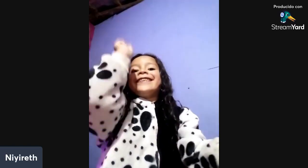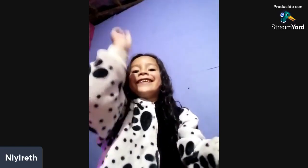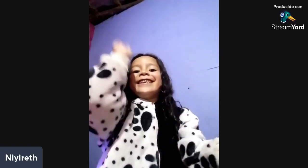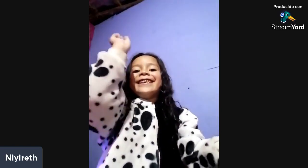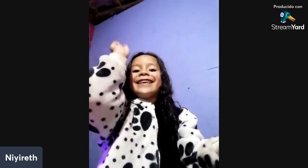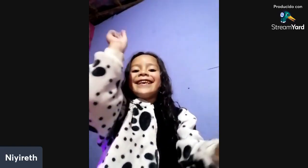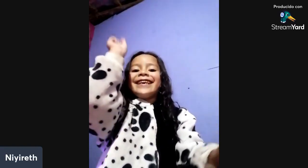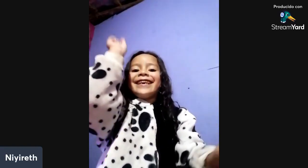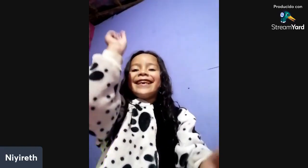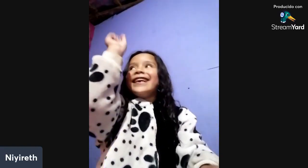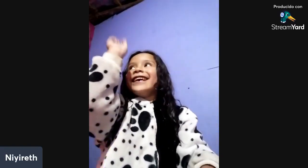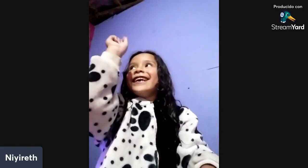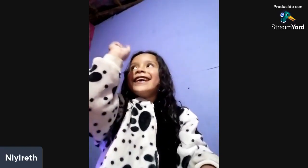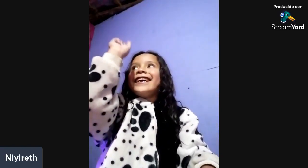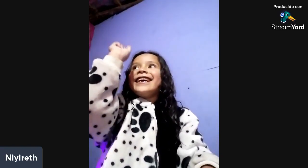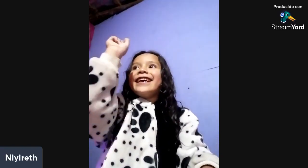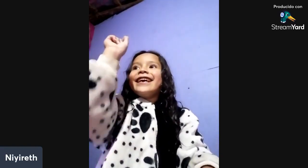Y busca así, haga así.